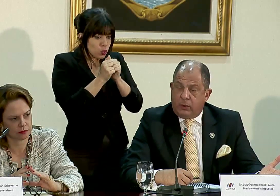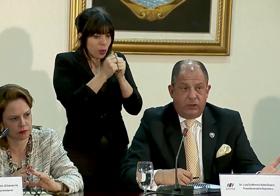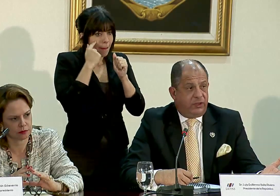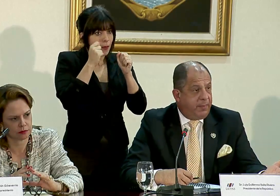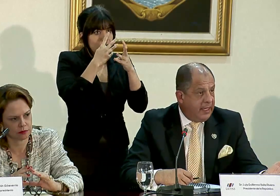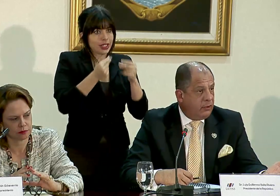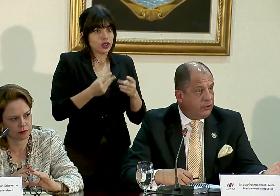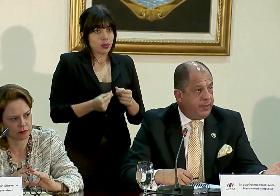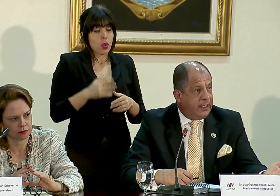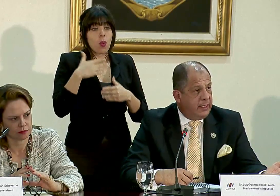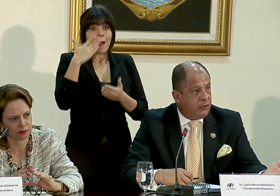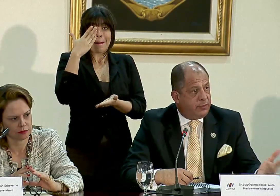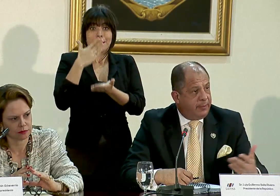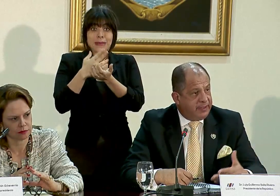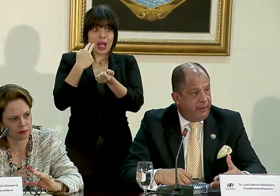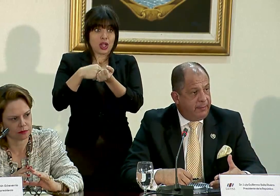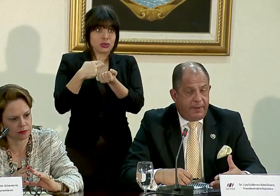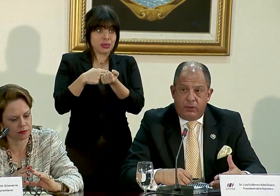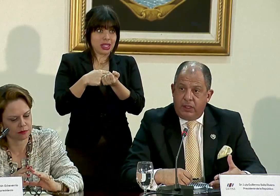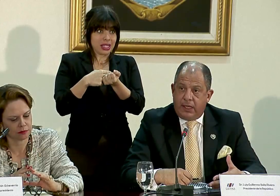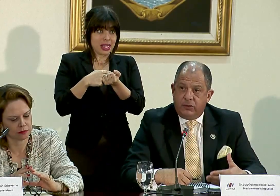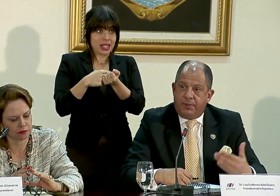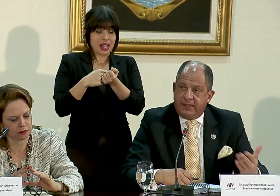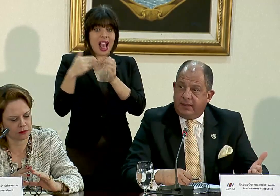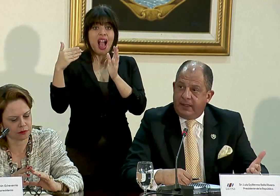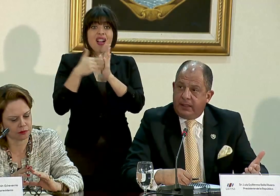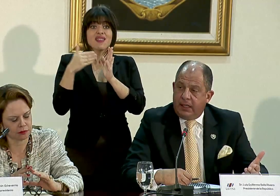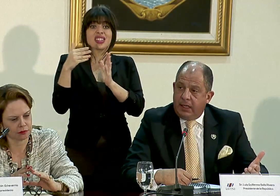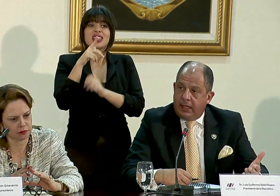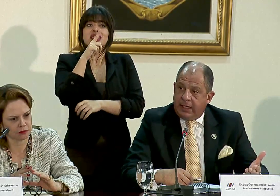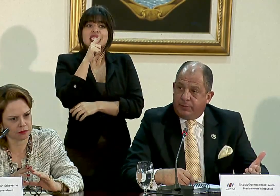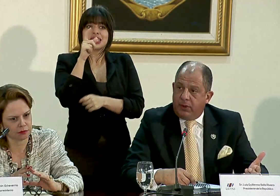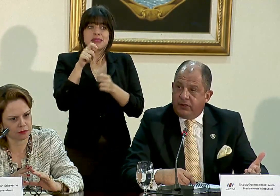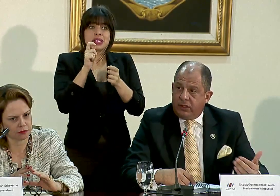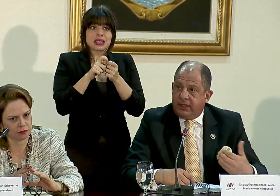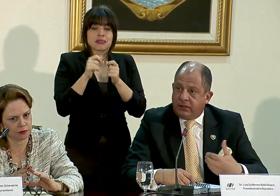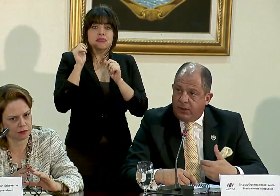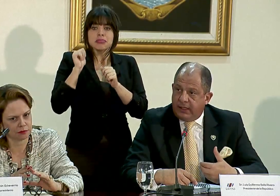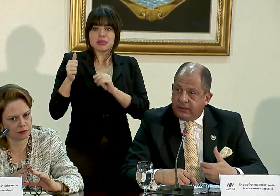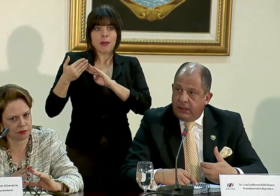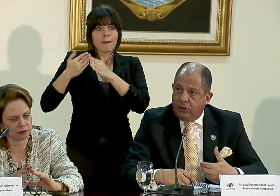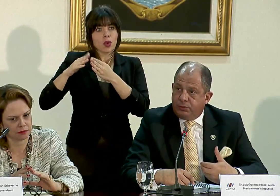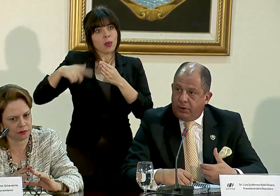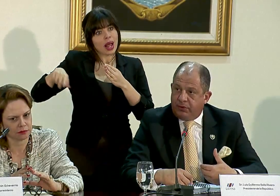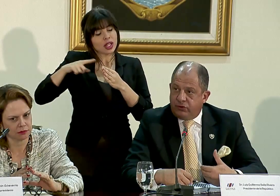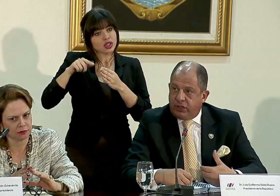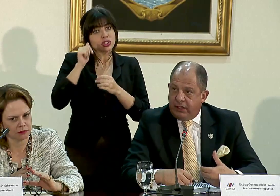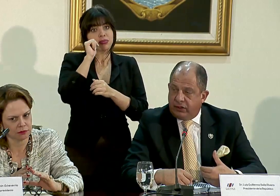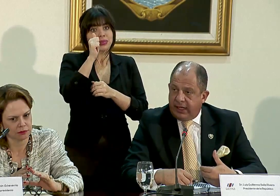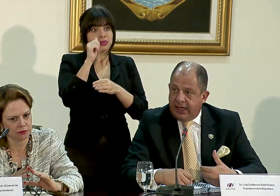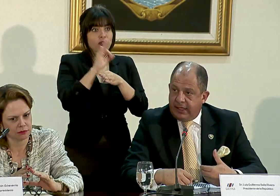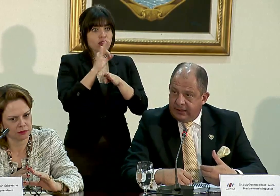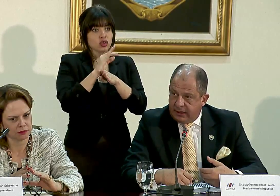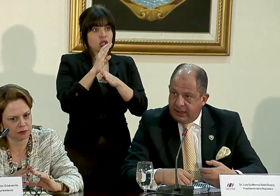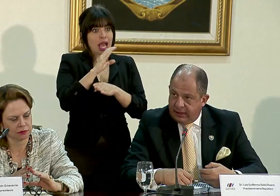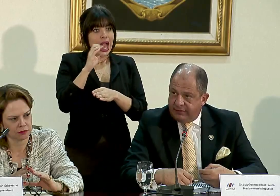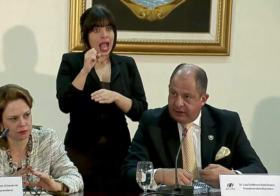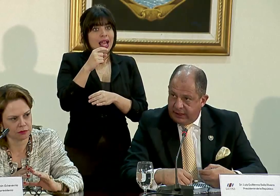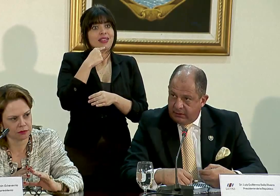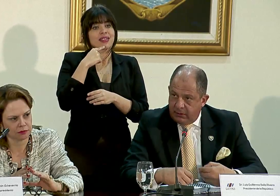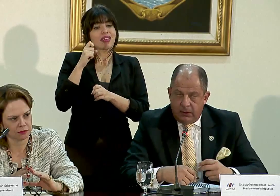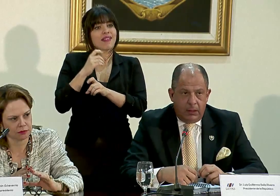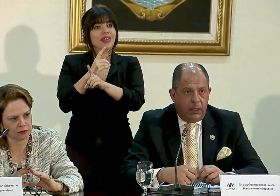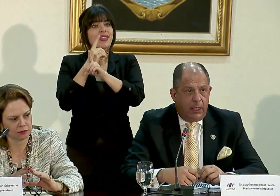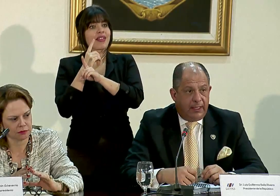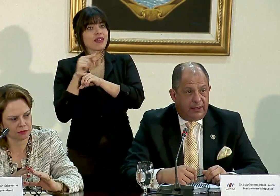porque cuando se paran los hospitales los que se han perjudicado son precisamente las poblaciones a las cuales los propios funcionarios de la caja dicen querer